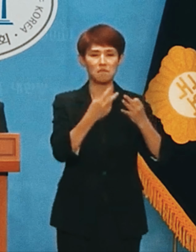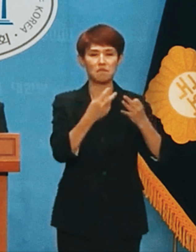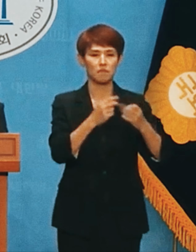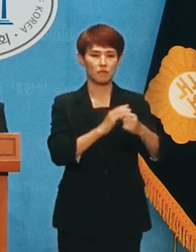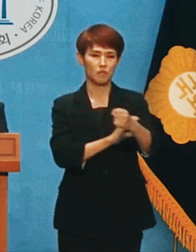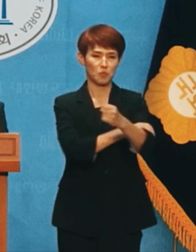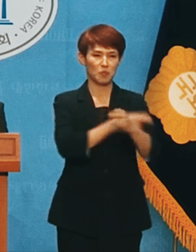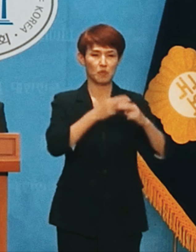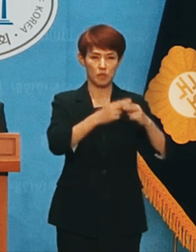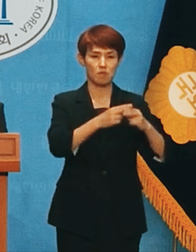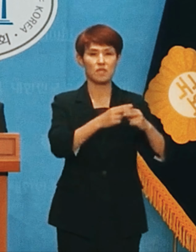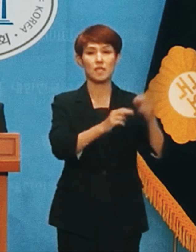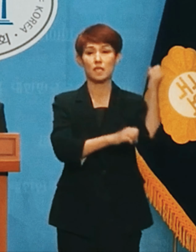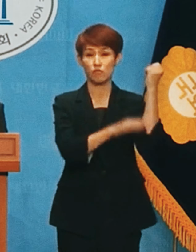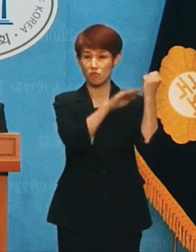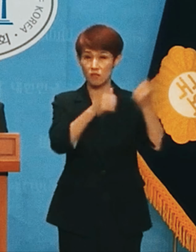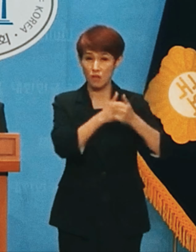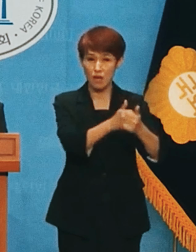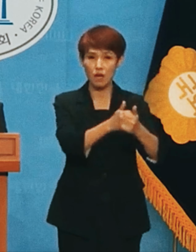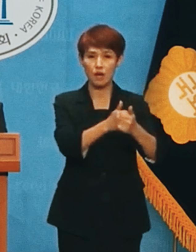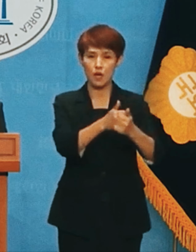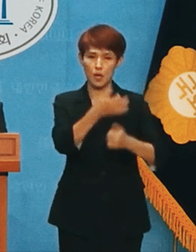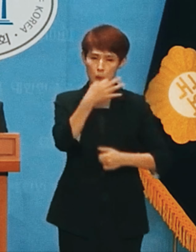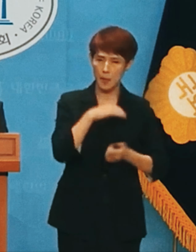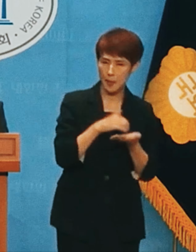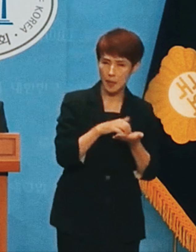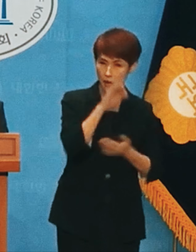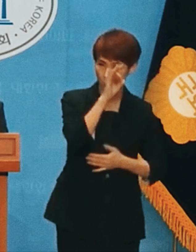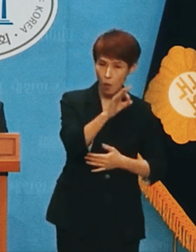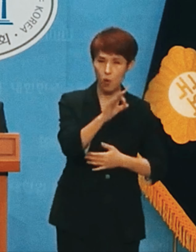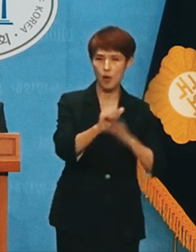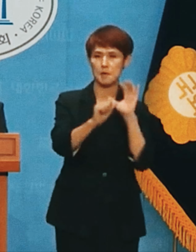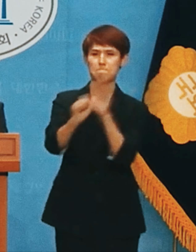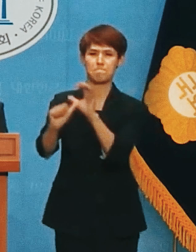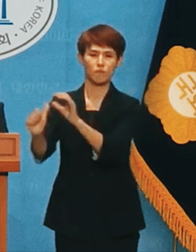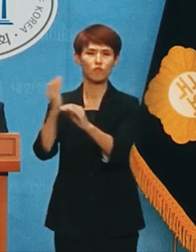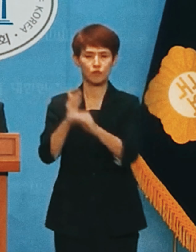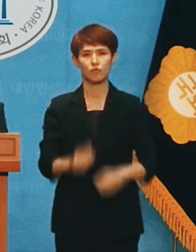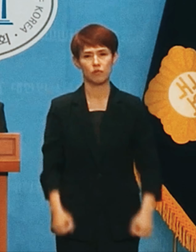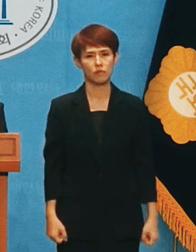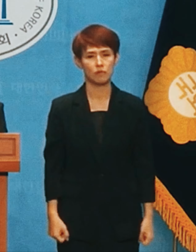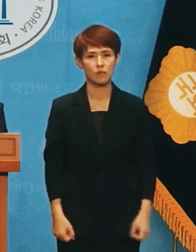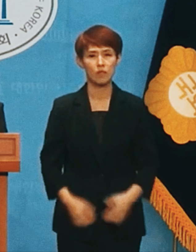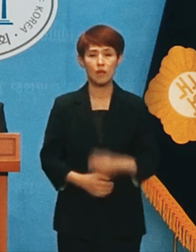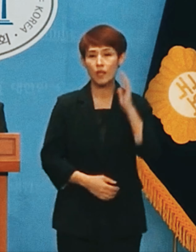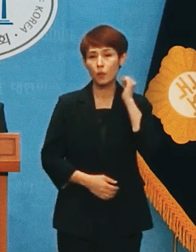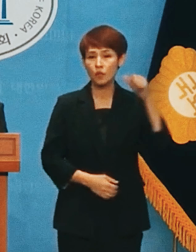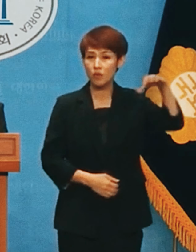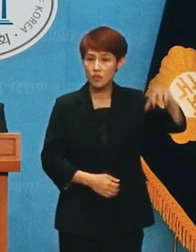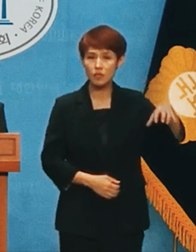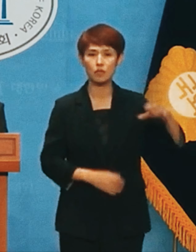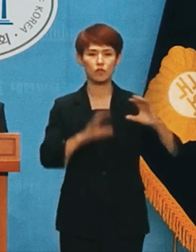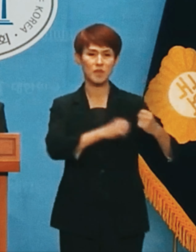기준삼아 정치적 유불리만 따져 제재를 발합니다 용산 대통령실과 국민의